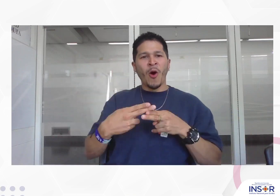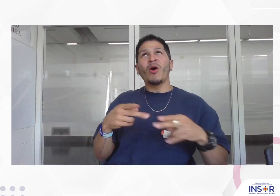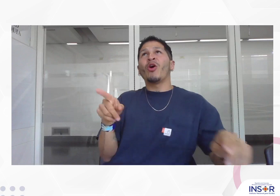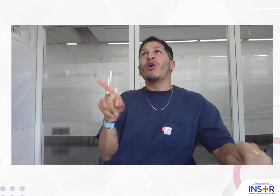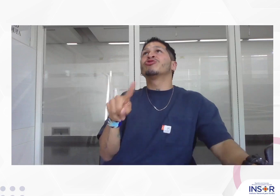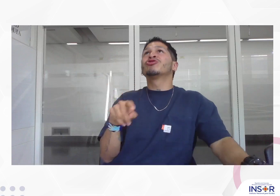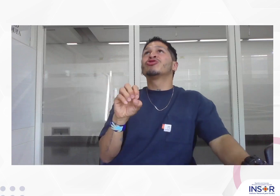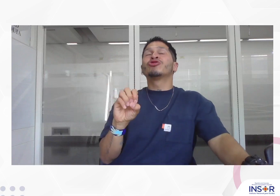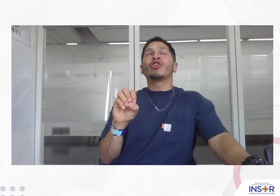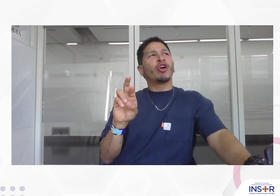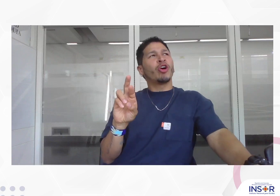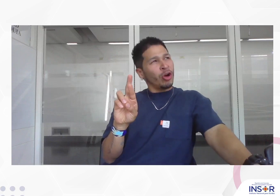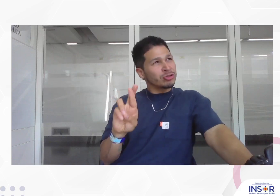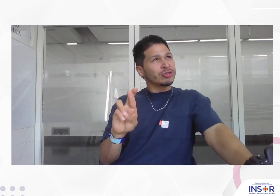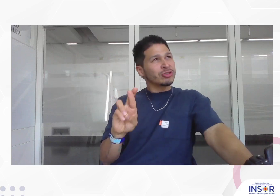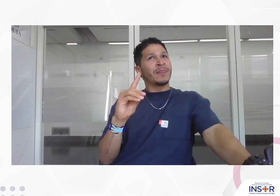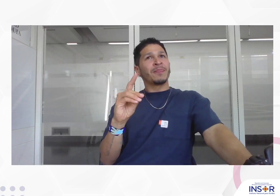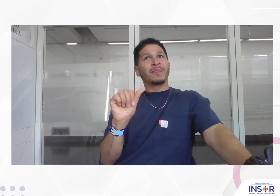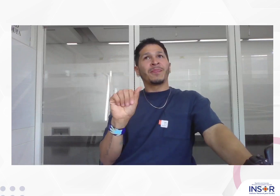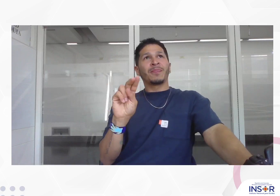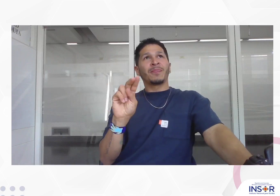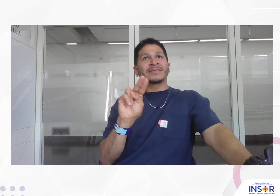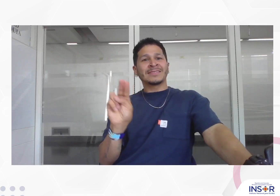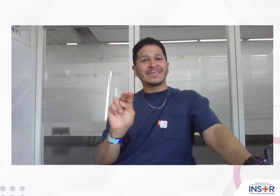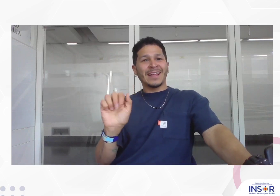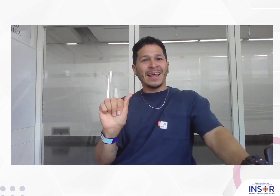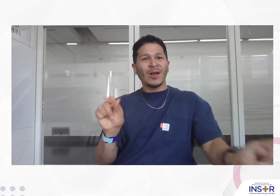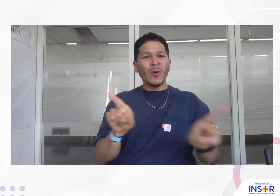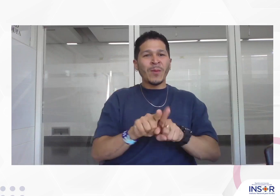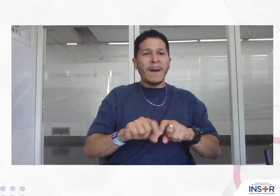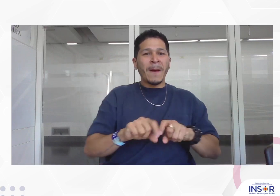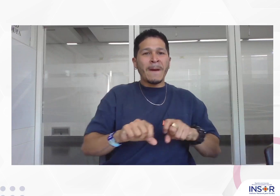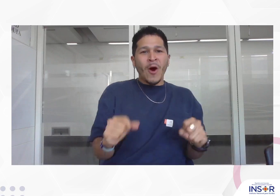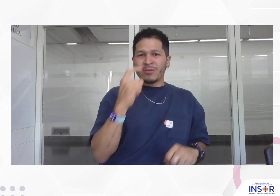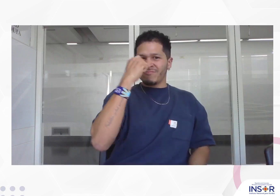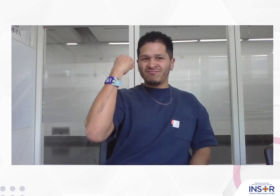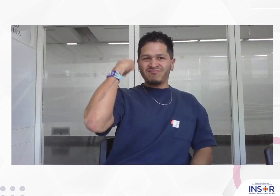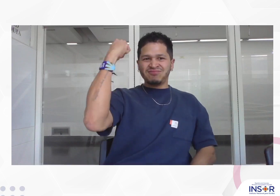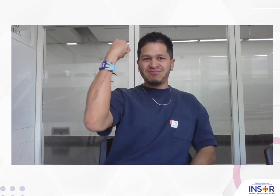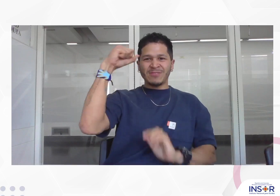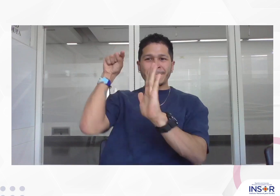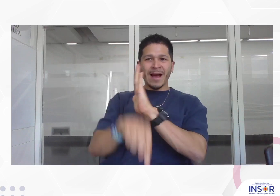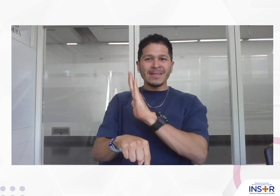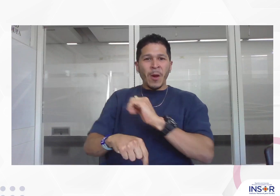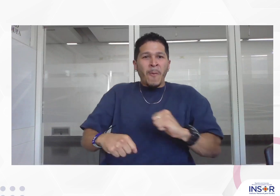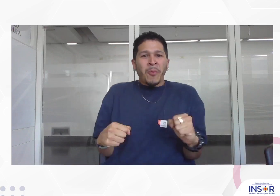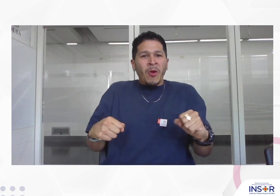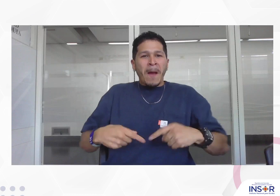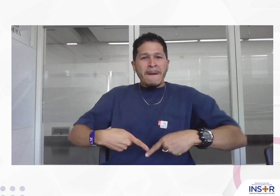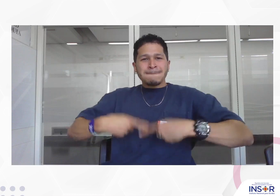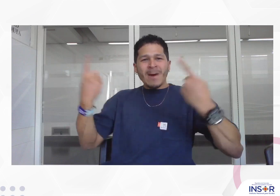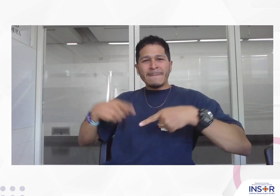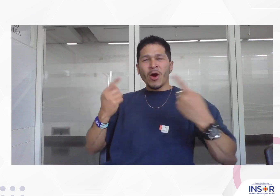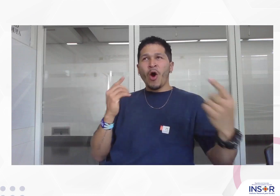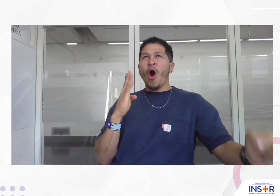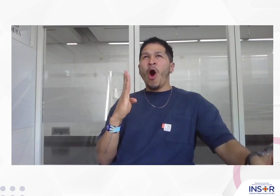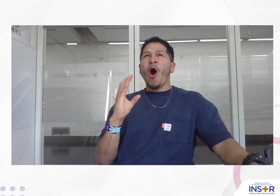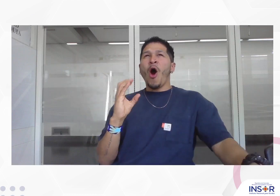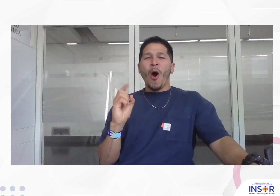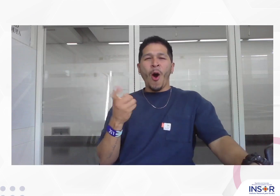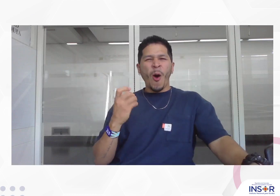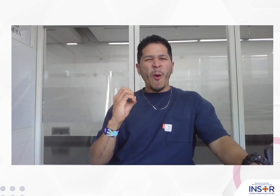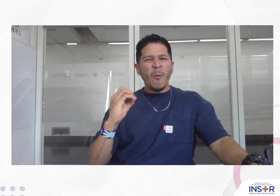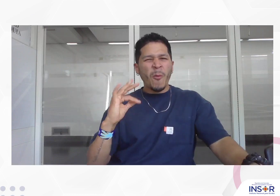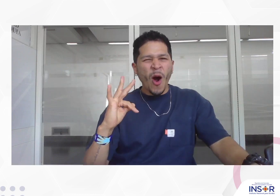educación en ciencias humanas y habla sobre el